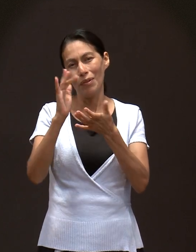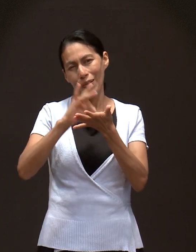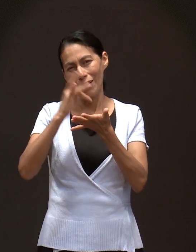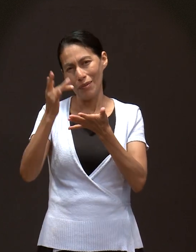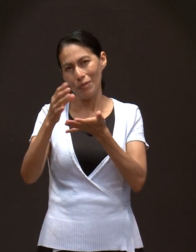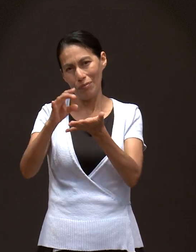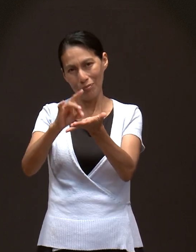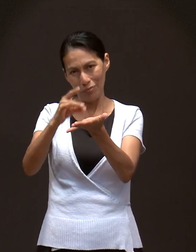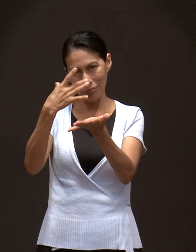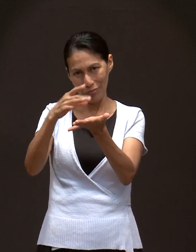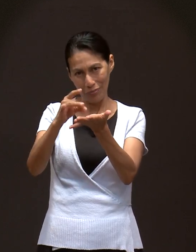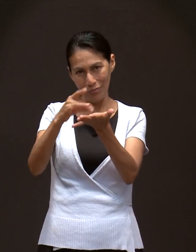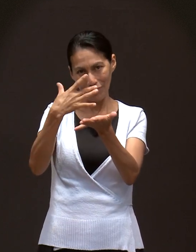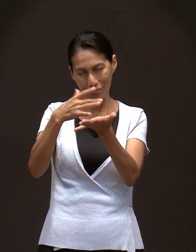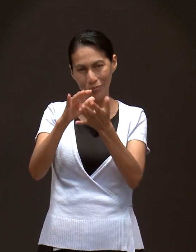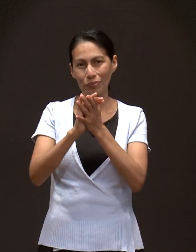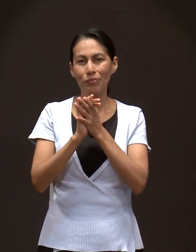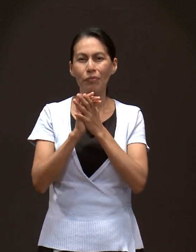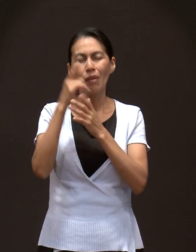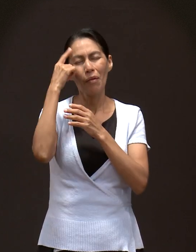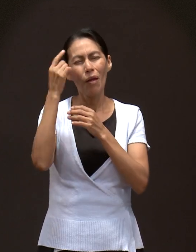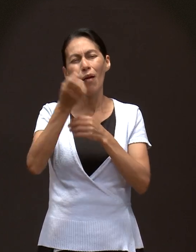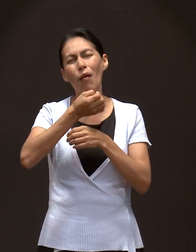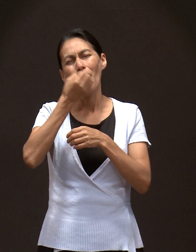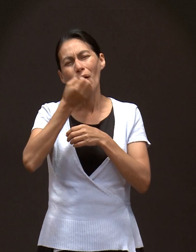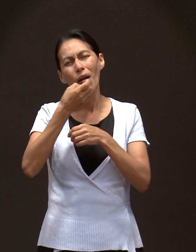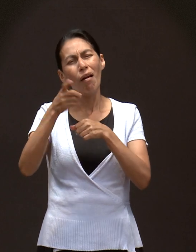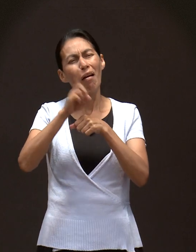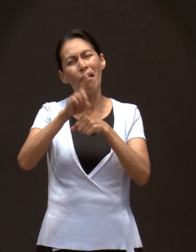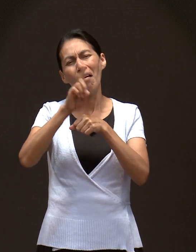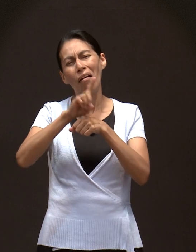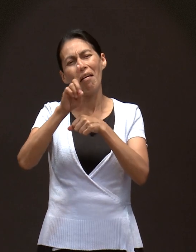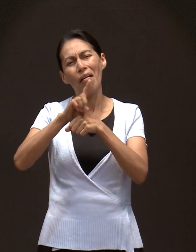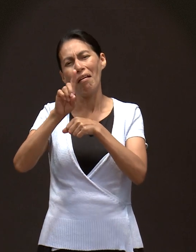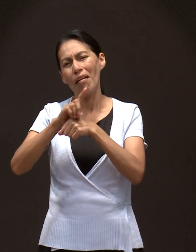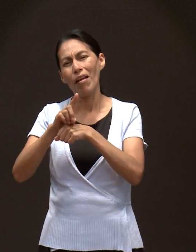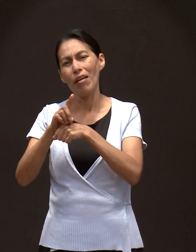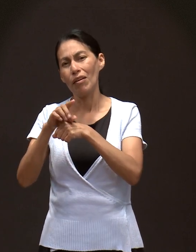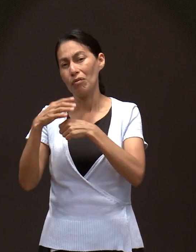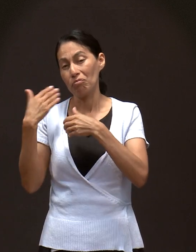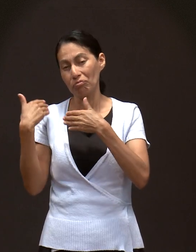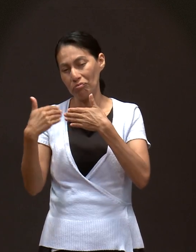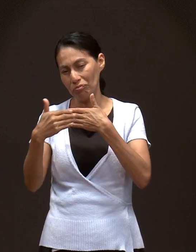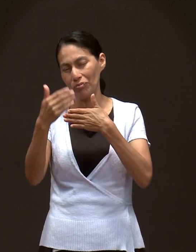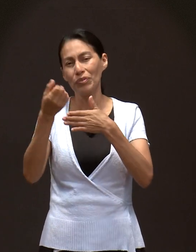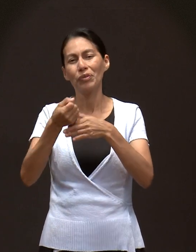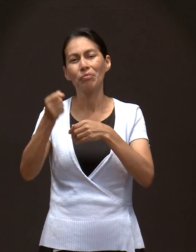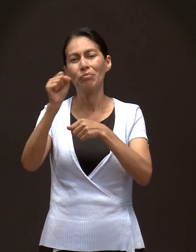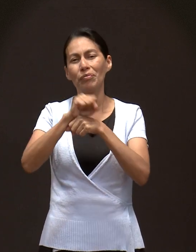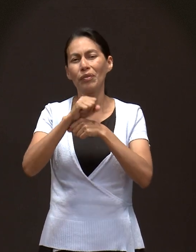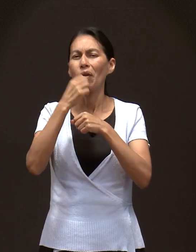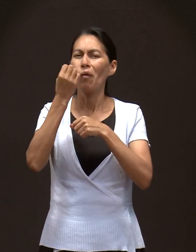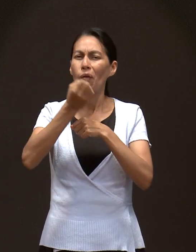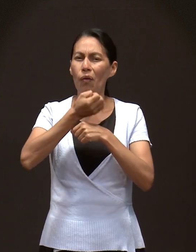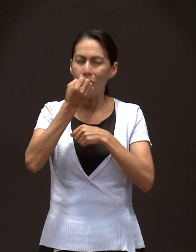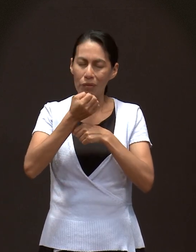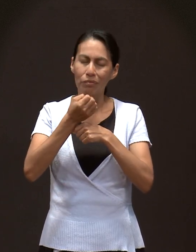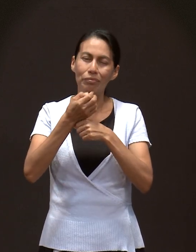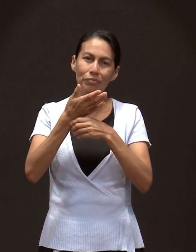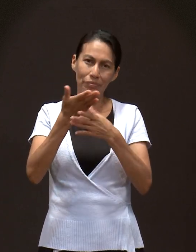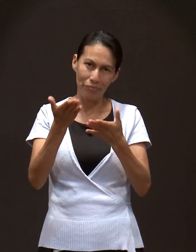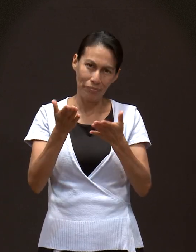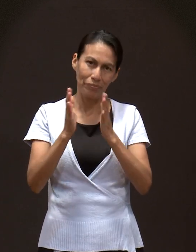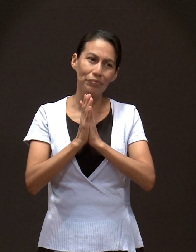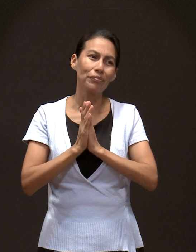pedidos de oración y los agradecimientos para que en este programa oremos y durante todos los días de esta semana estaremos orando por esas